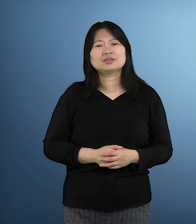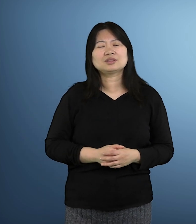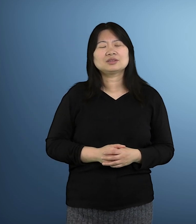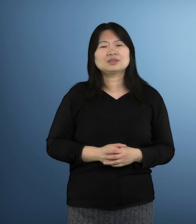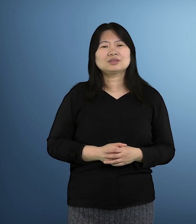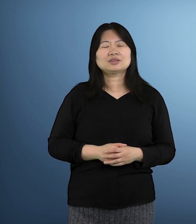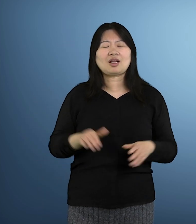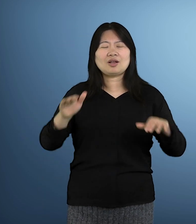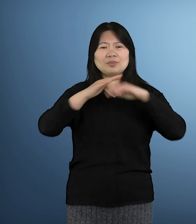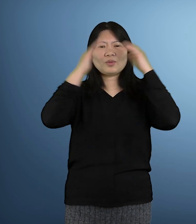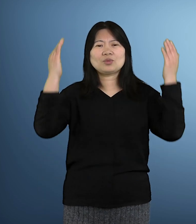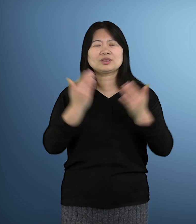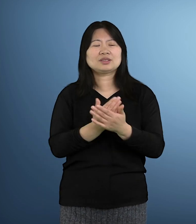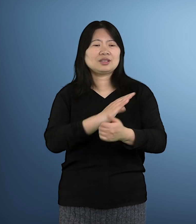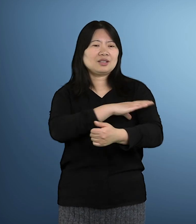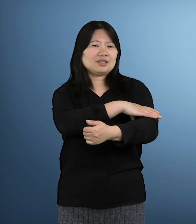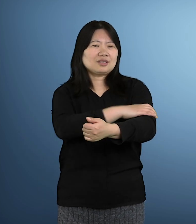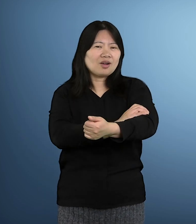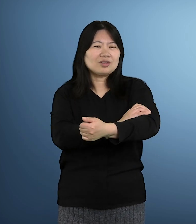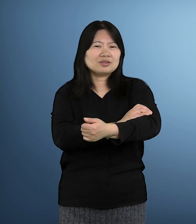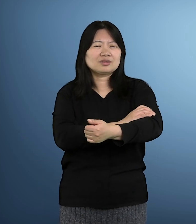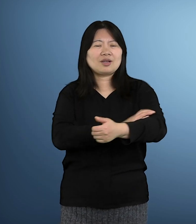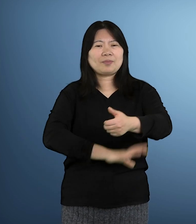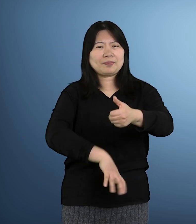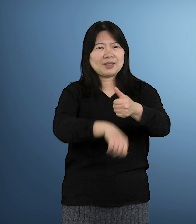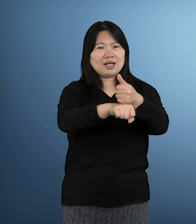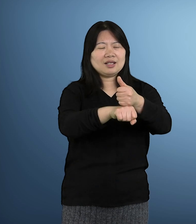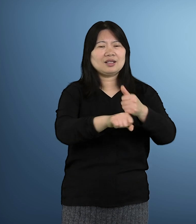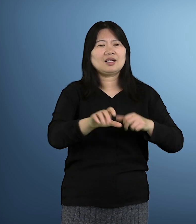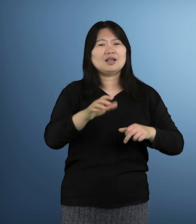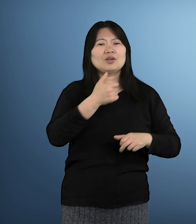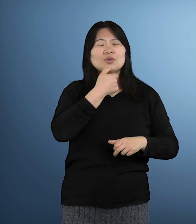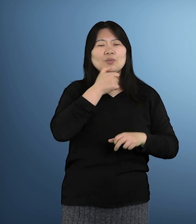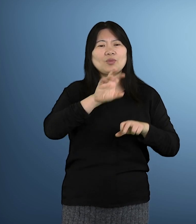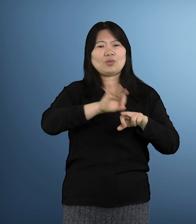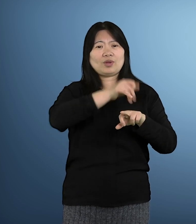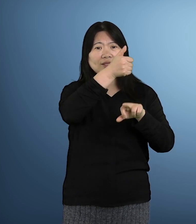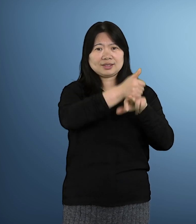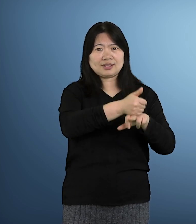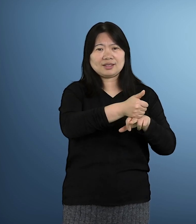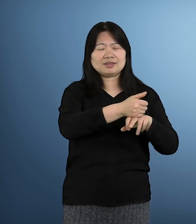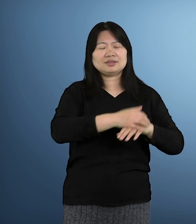당시 모든 권력의 총아인 로마의 황제는